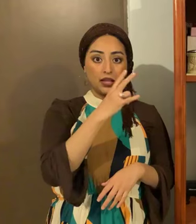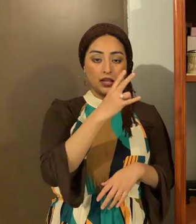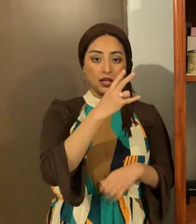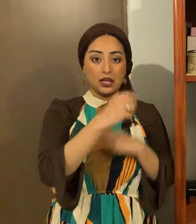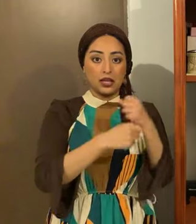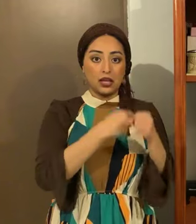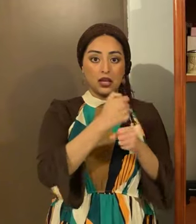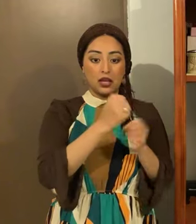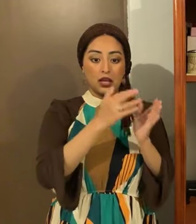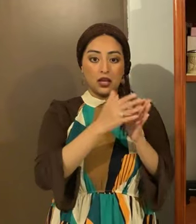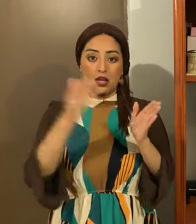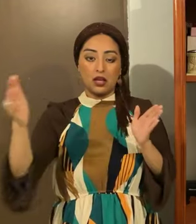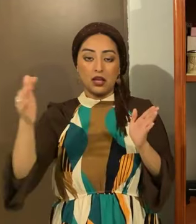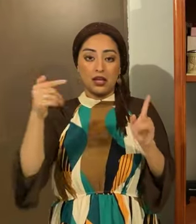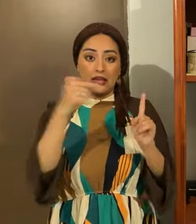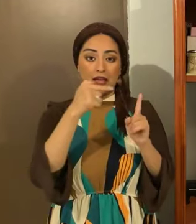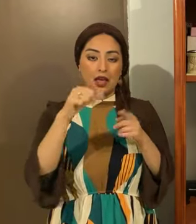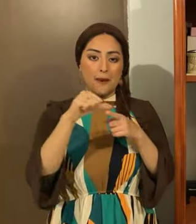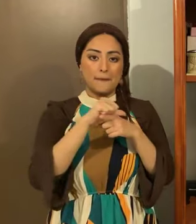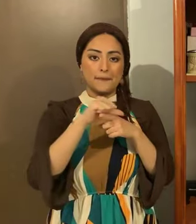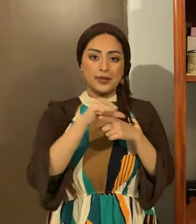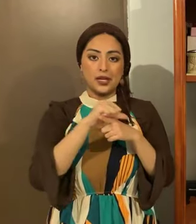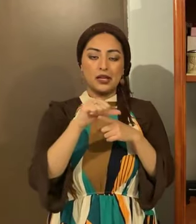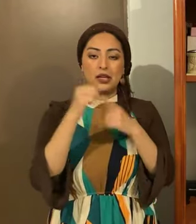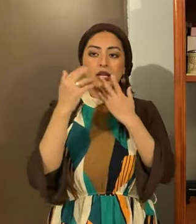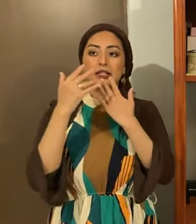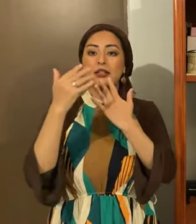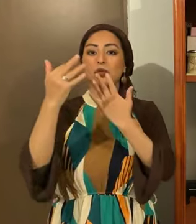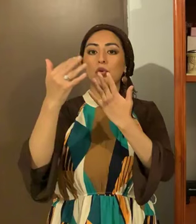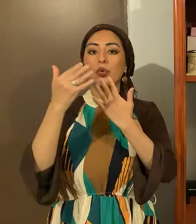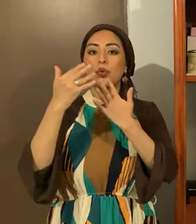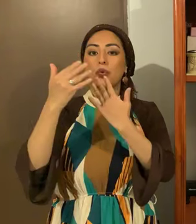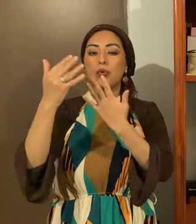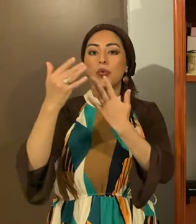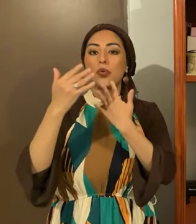adelante. Ya son muchísimos años.